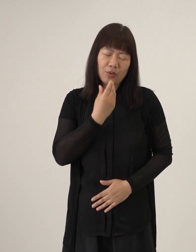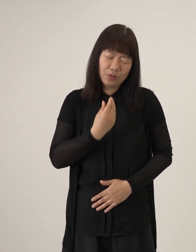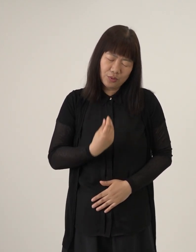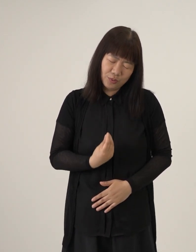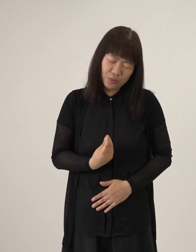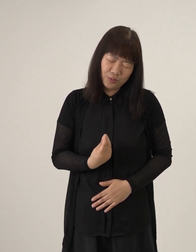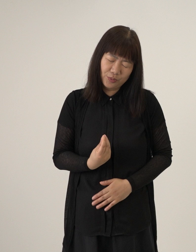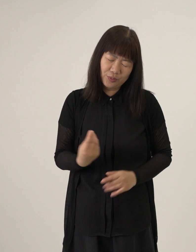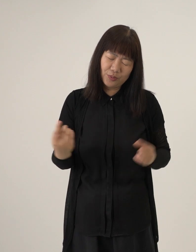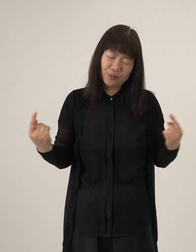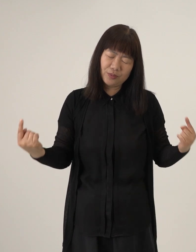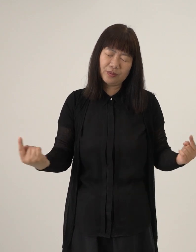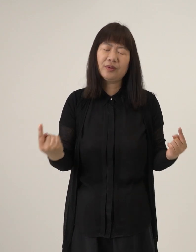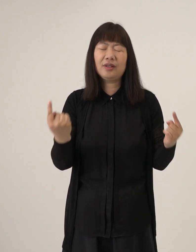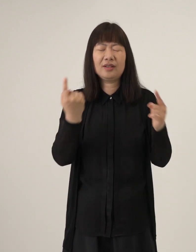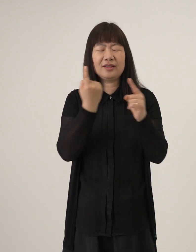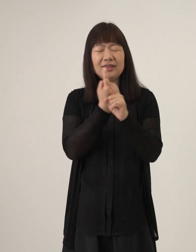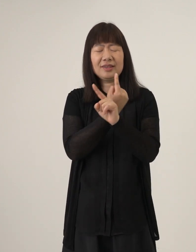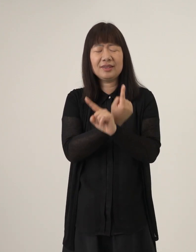바꾸셨네.